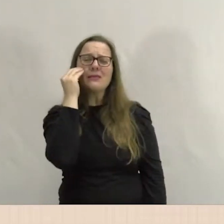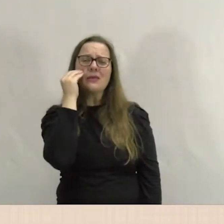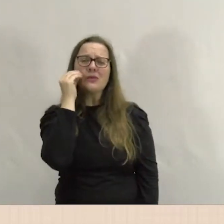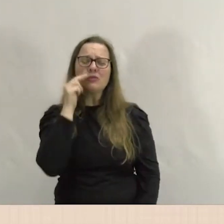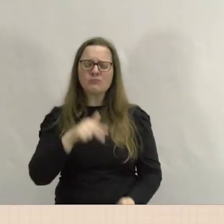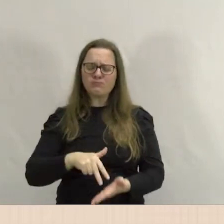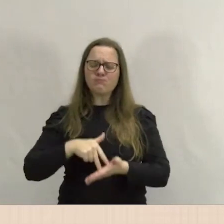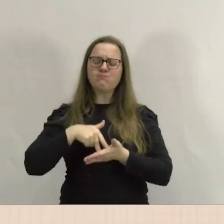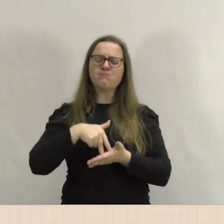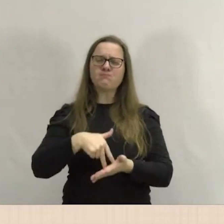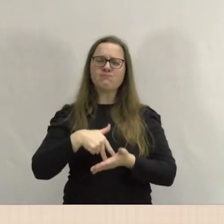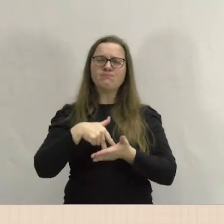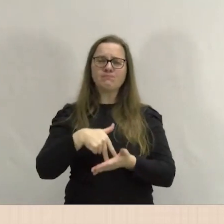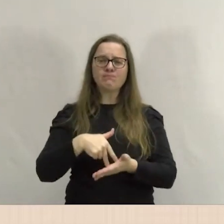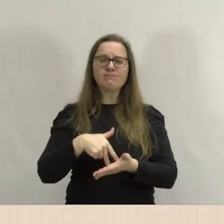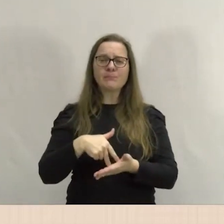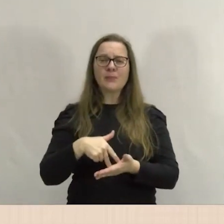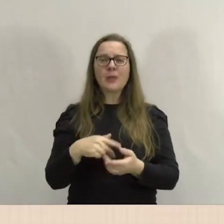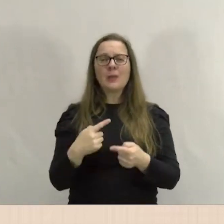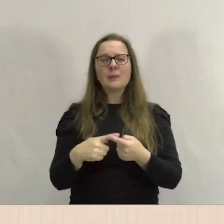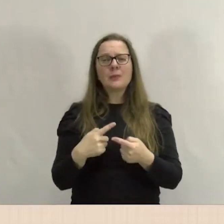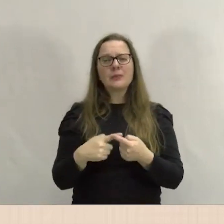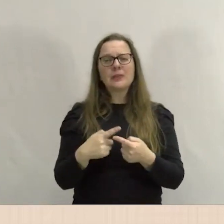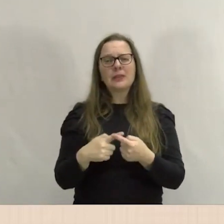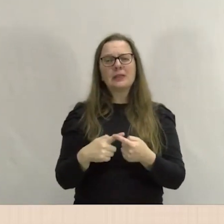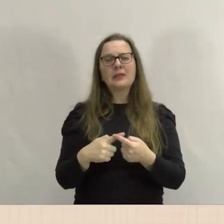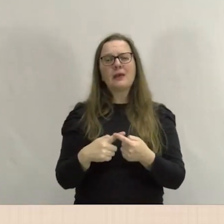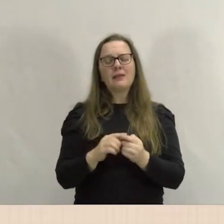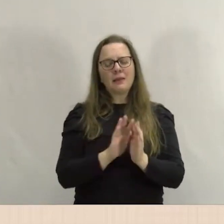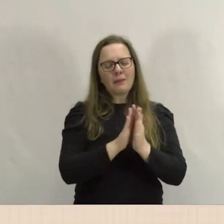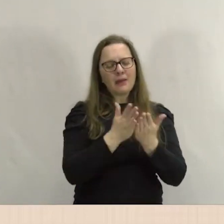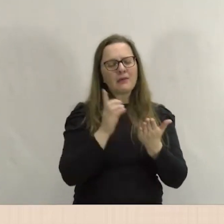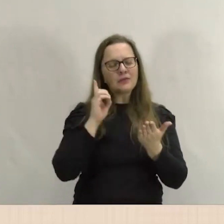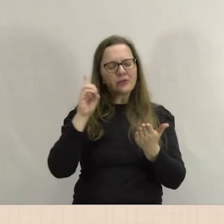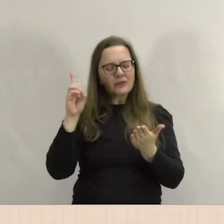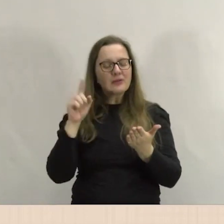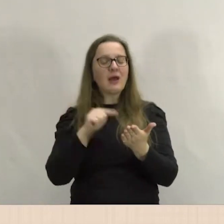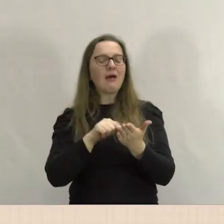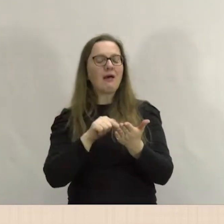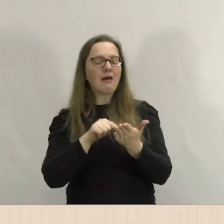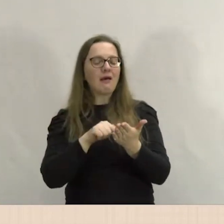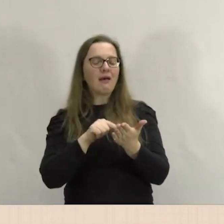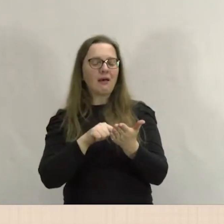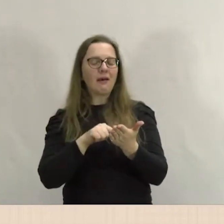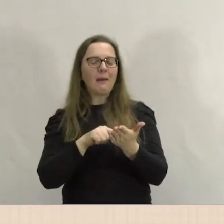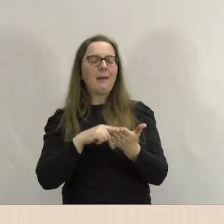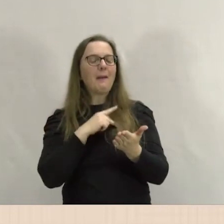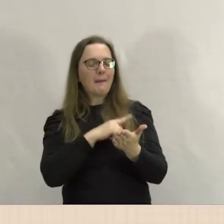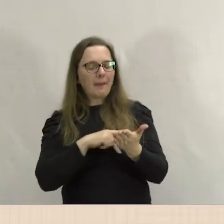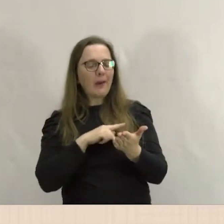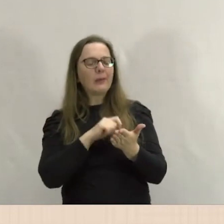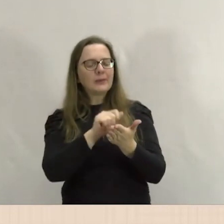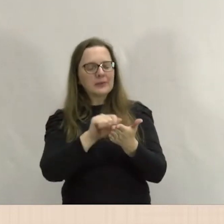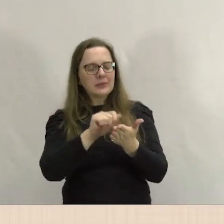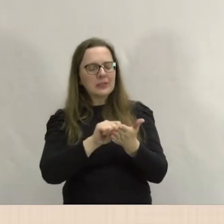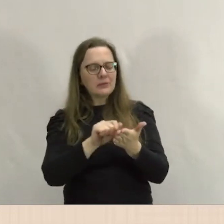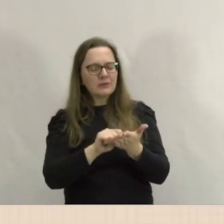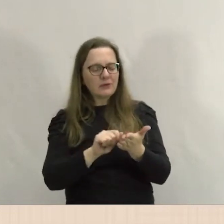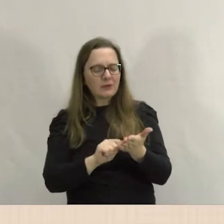E eles foram ensinados por Paulo de que a liderança nas igrejas são os